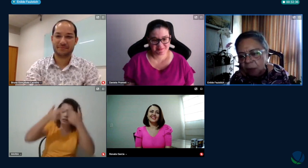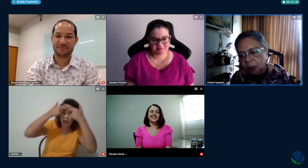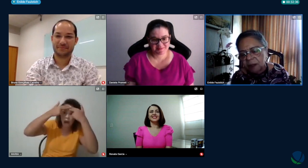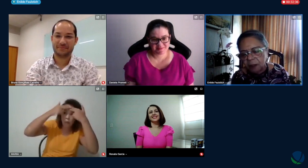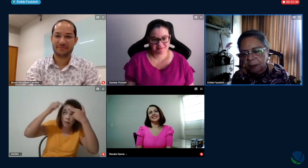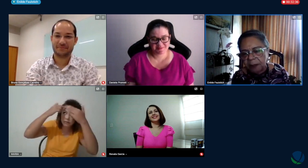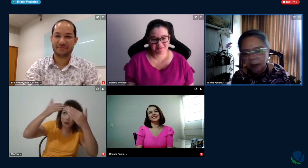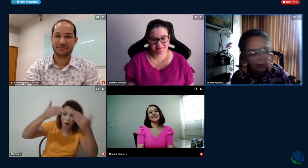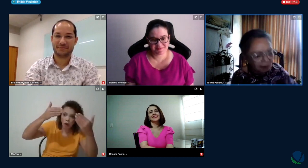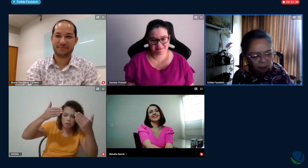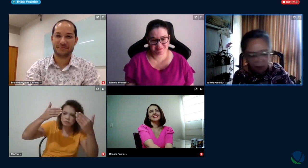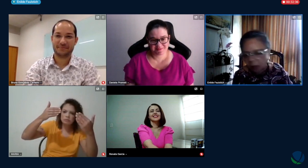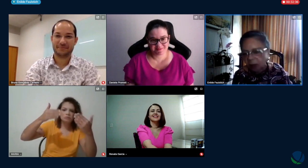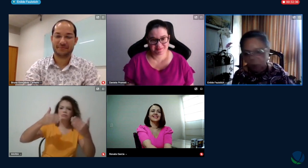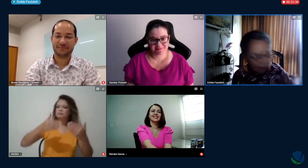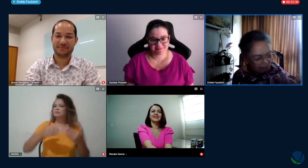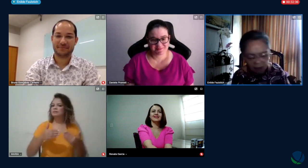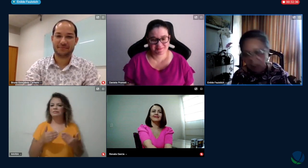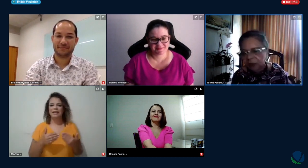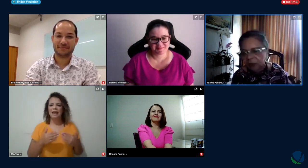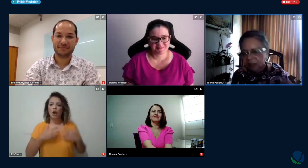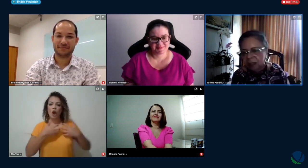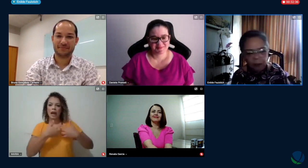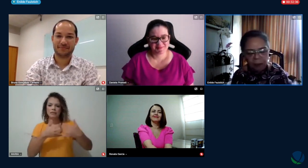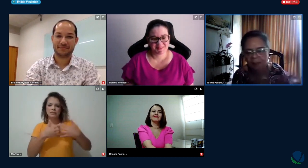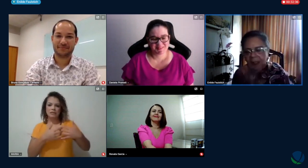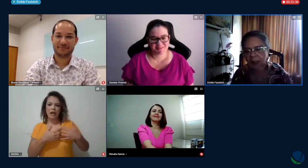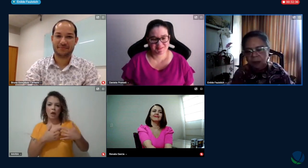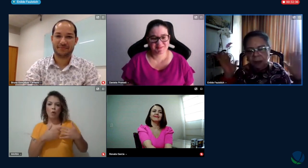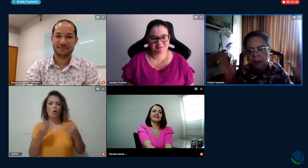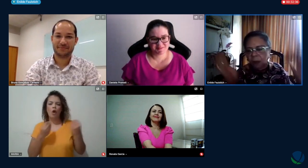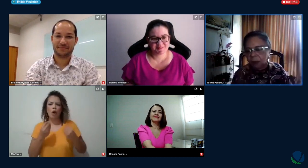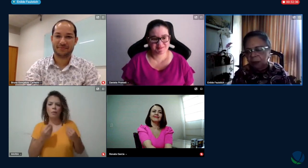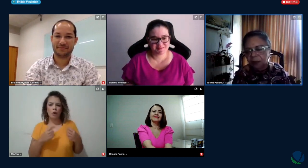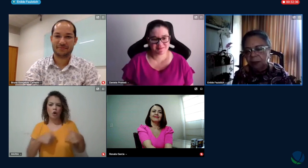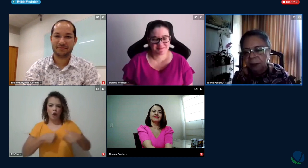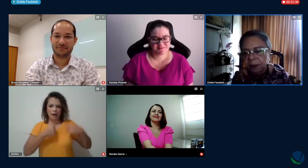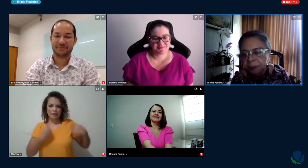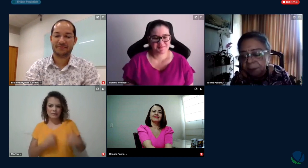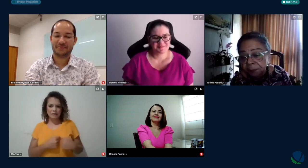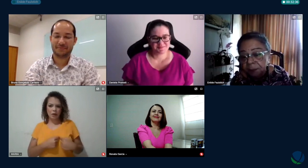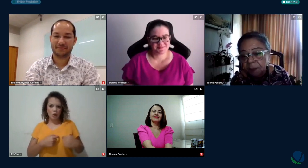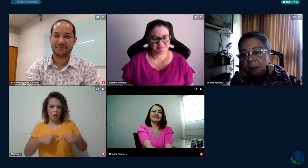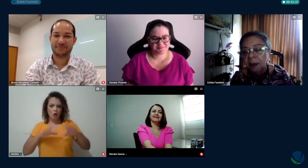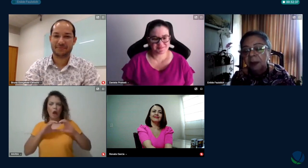sinal termo de coração, ele, que era um órgão que é assim, que faz assim, porque para ele o sinal era outro.